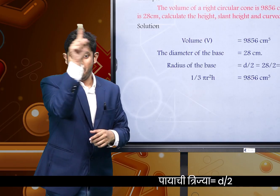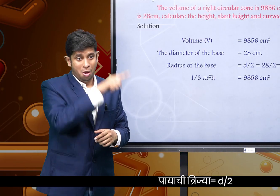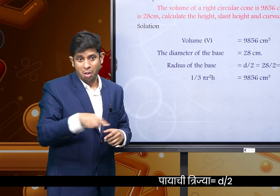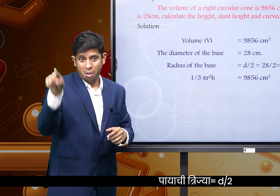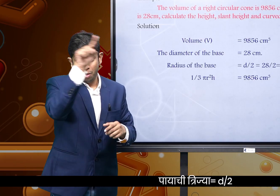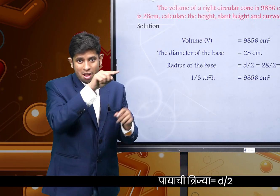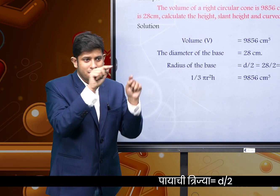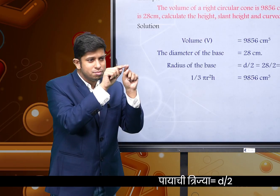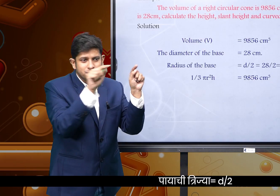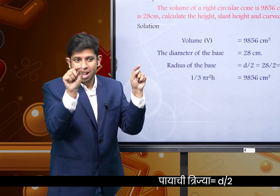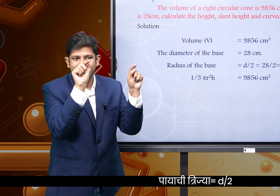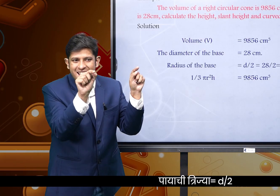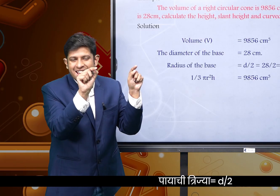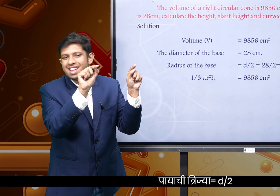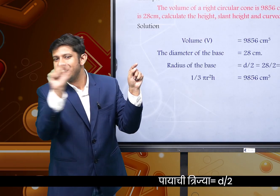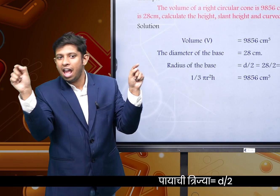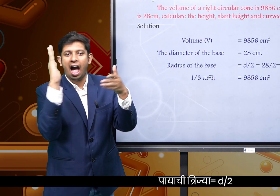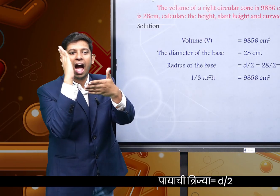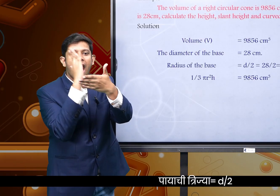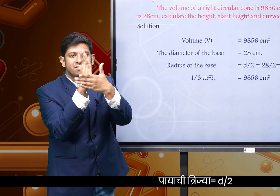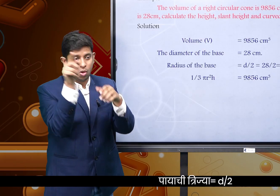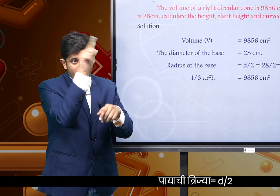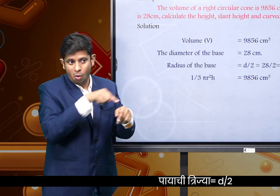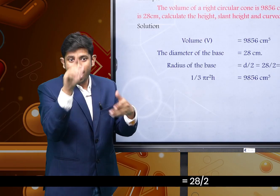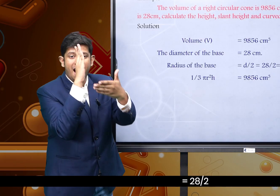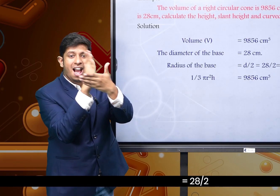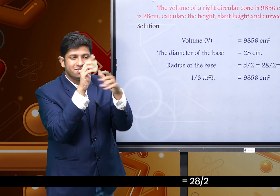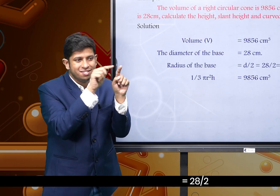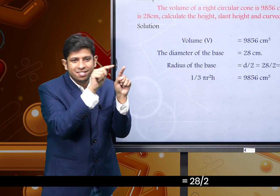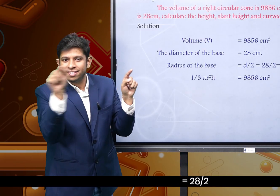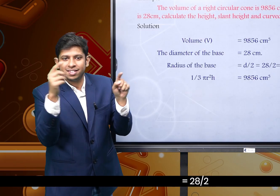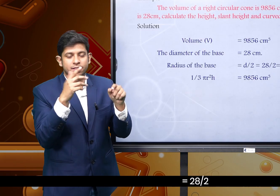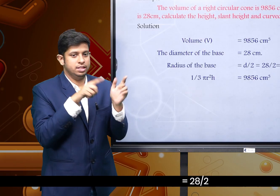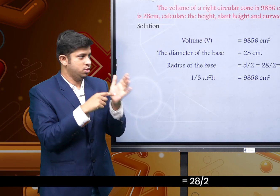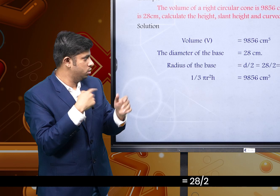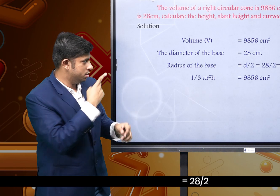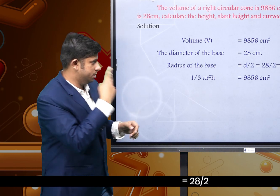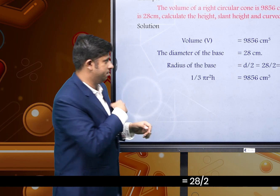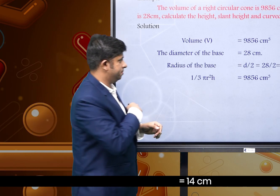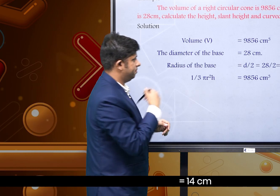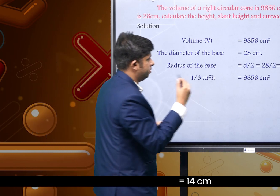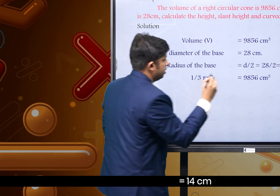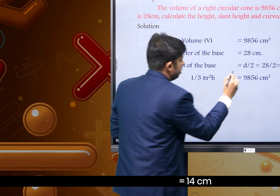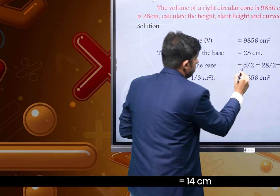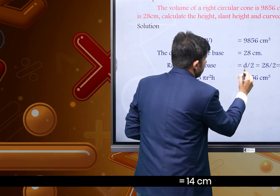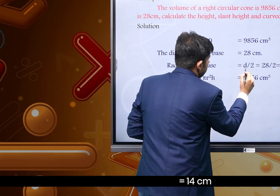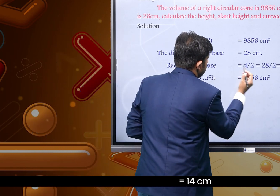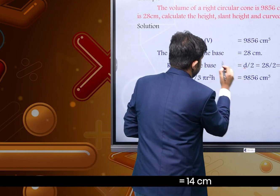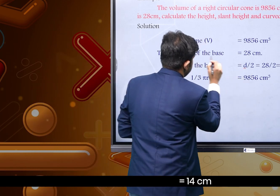पायाची त्रिज्या बरोबर d/2 बरोबर 28/2 बरोबर 14 सेंटीमीटर.